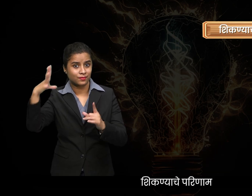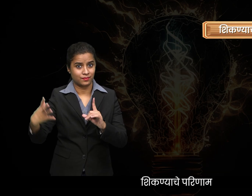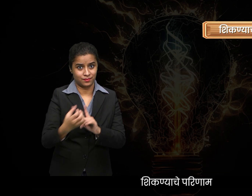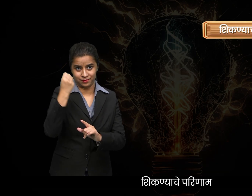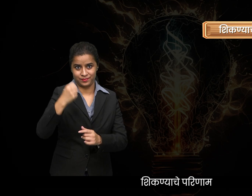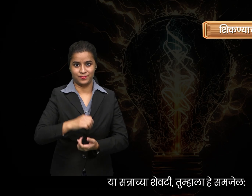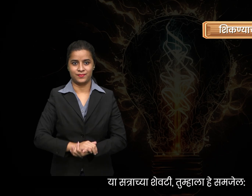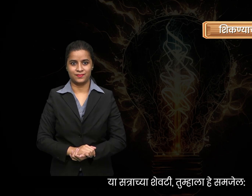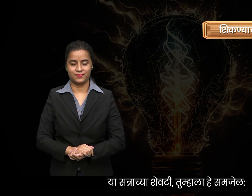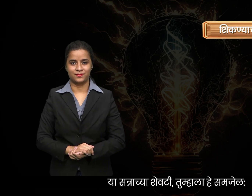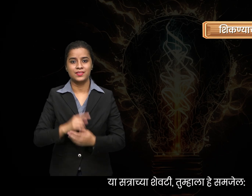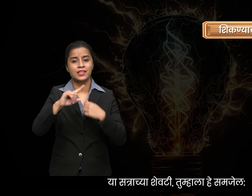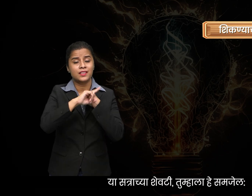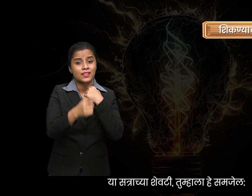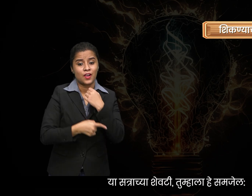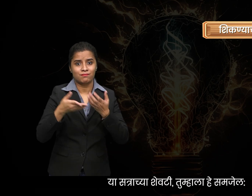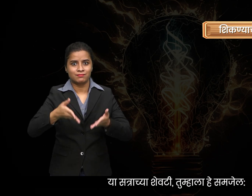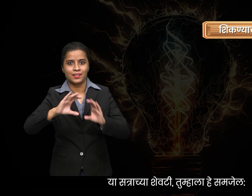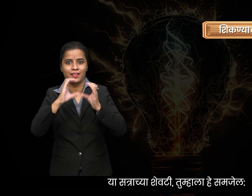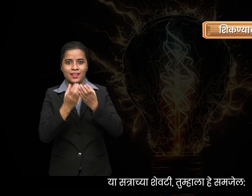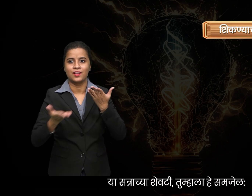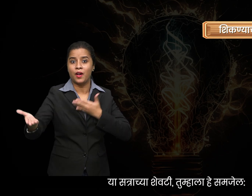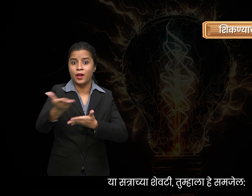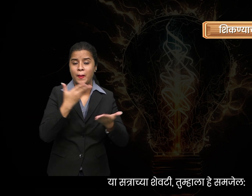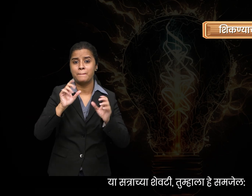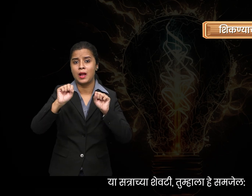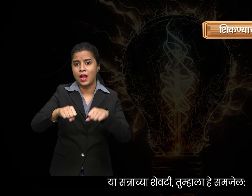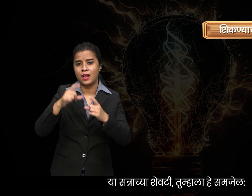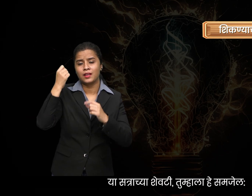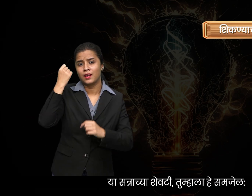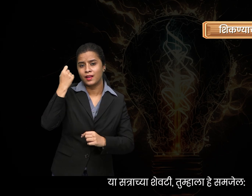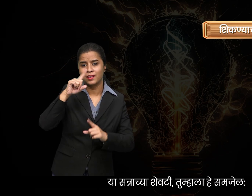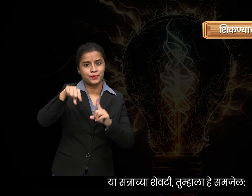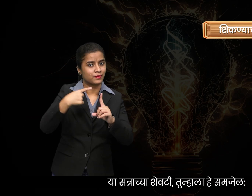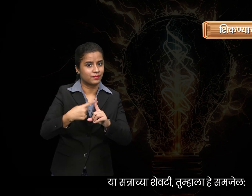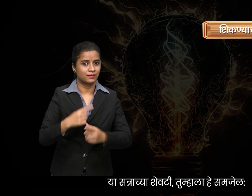परिणाम. या सत्राच्या शेवटी तुम्हाला हे समजेल.